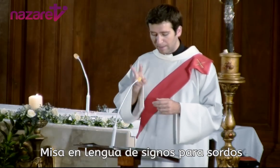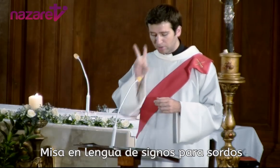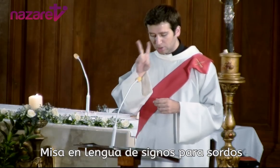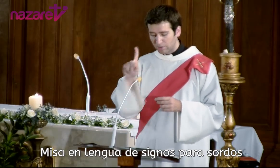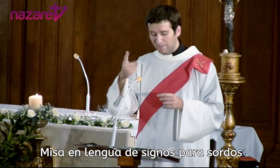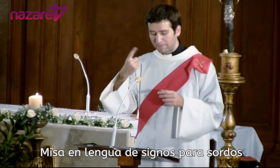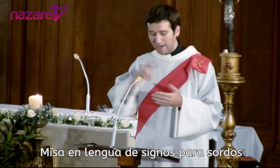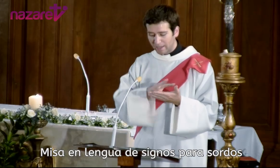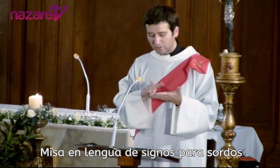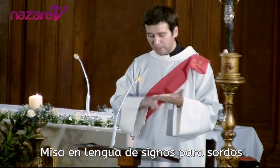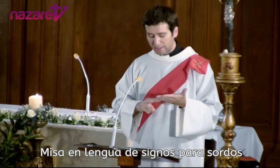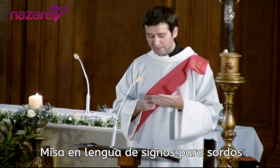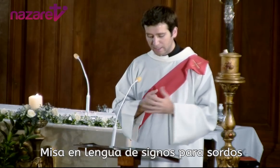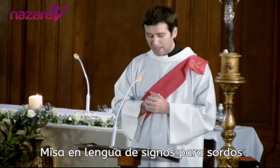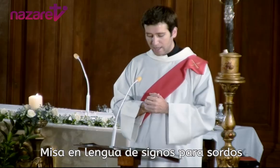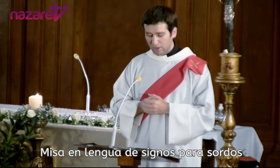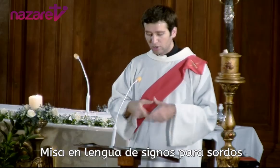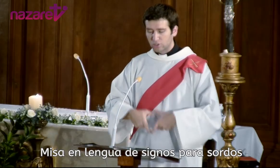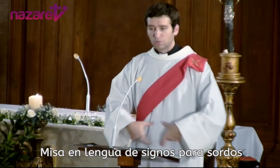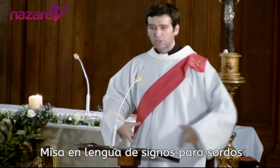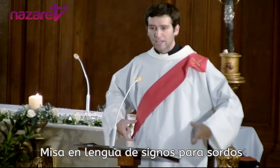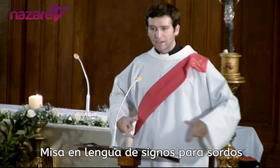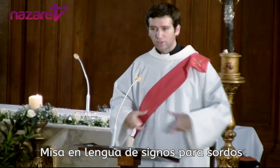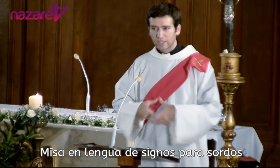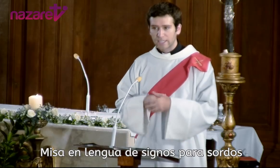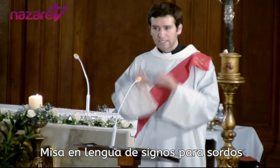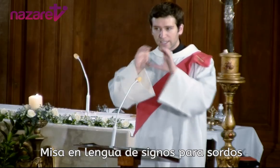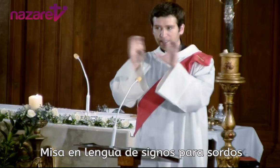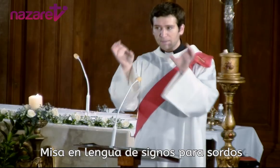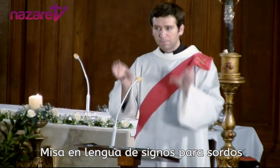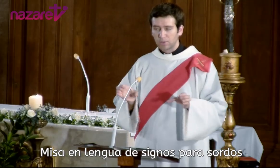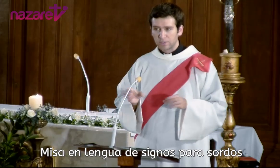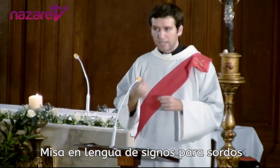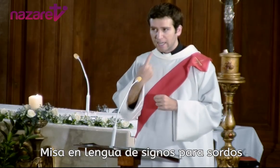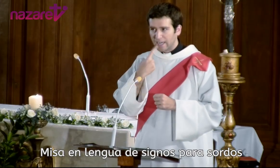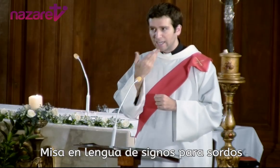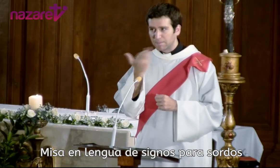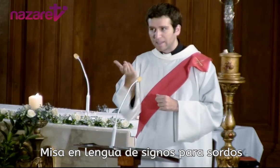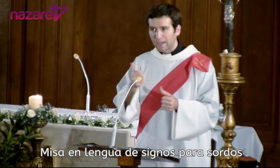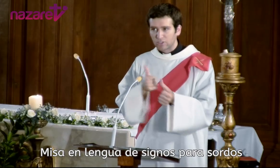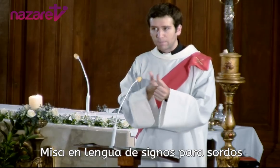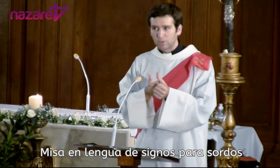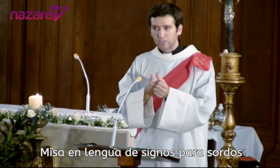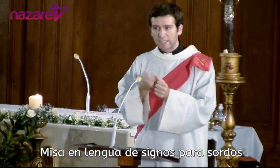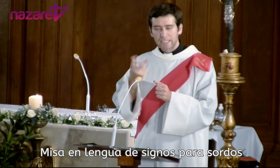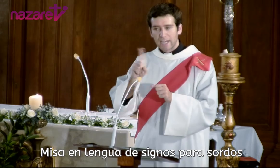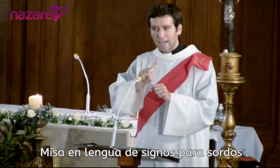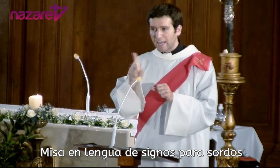Vemos como en la primera lectura los sumos sacerdotes del templo les piden a los apóstoles que